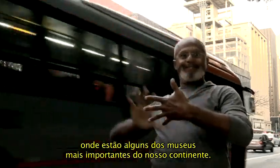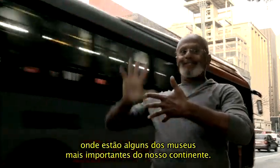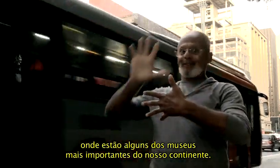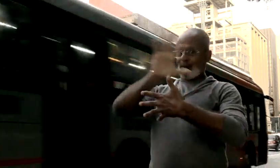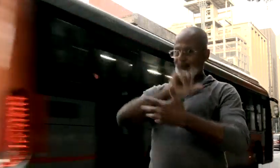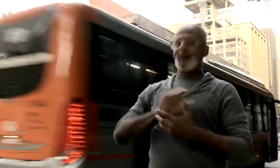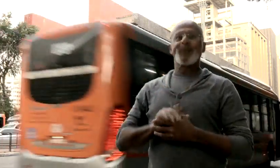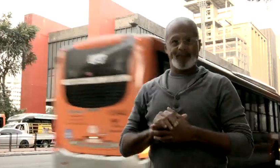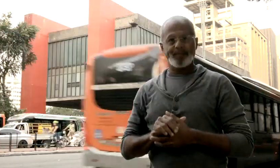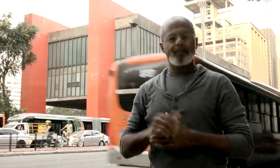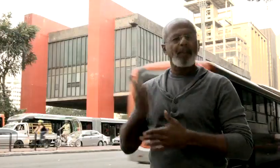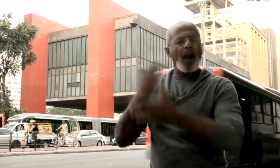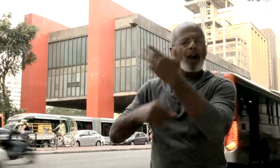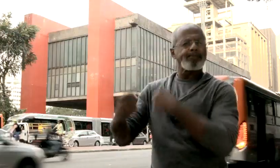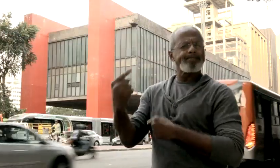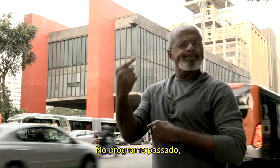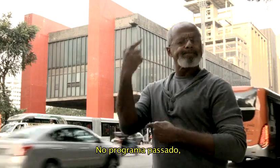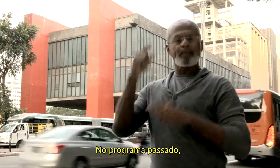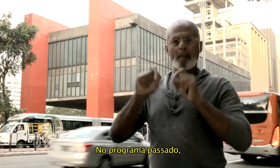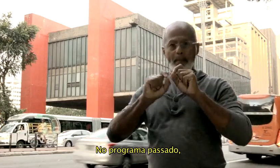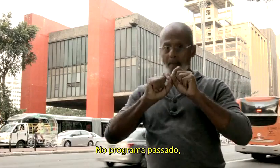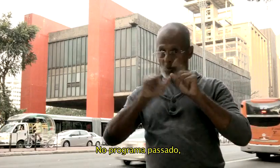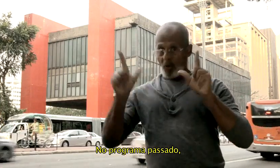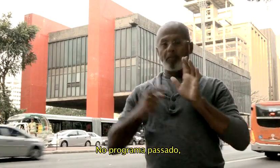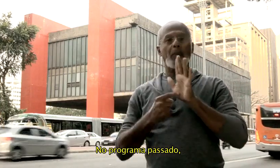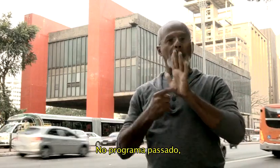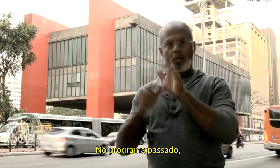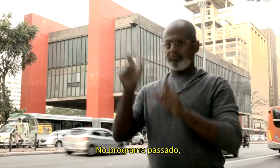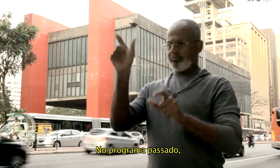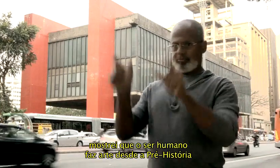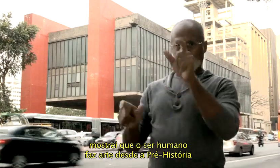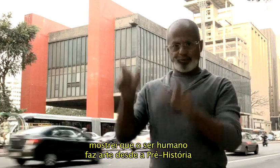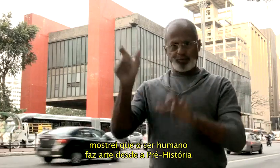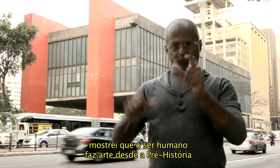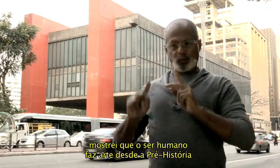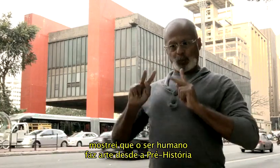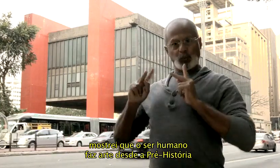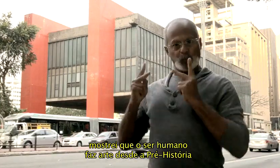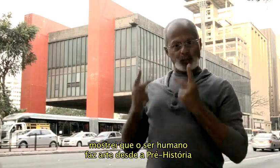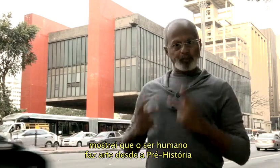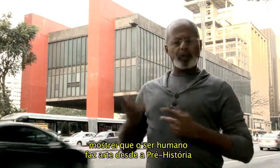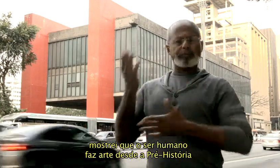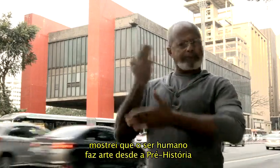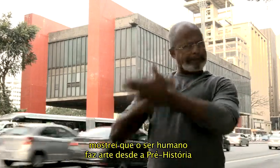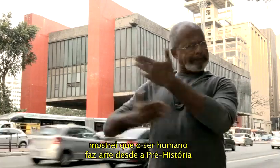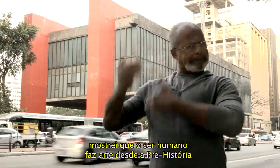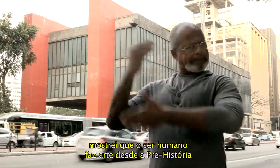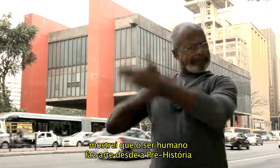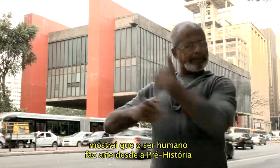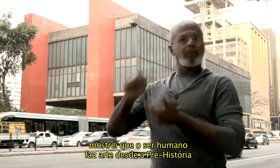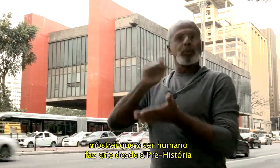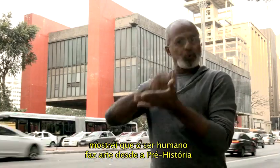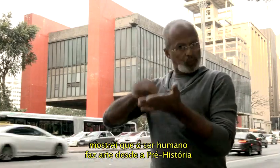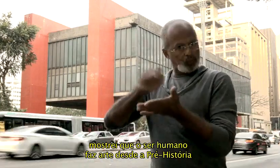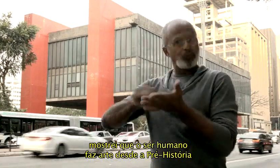continente. No programa passado, mostrei que o ser humano faz arte desde a